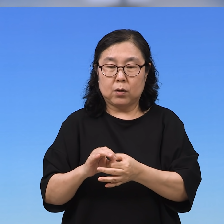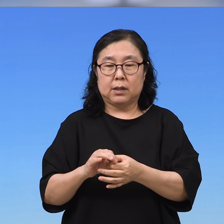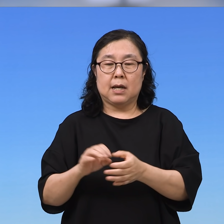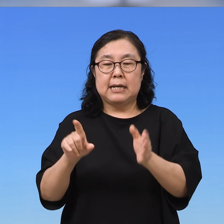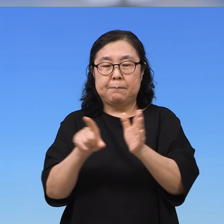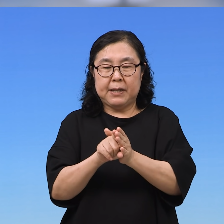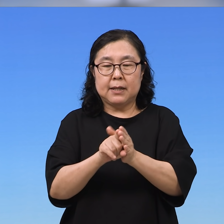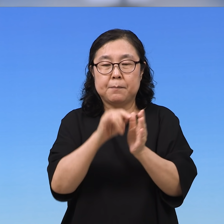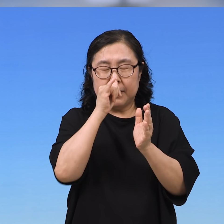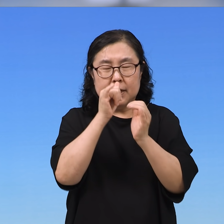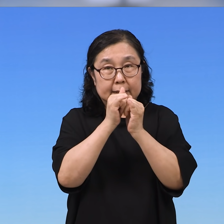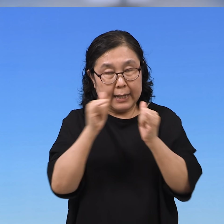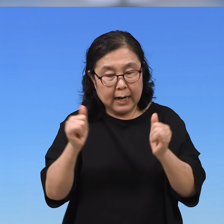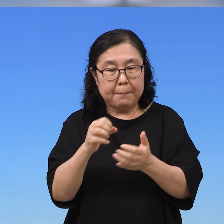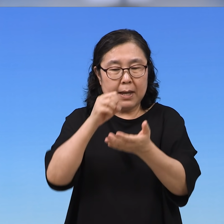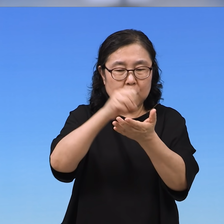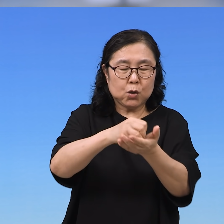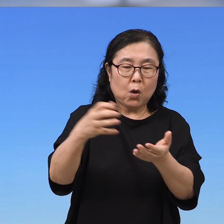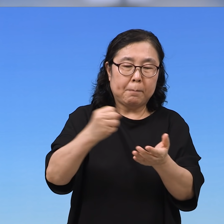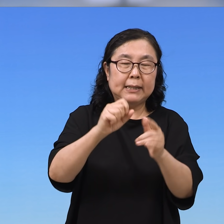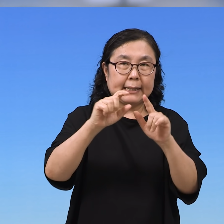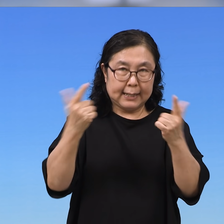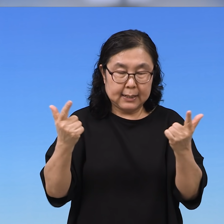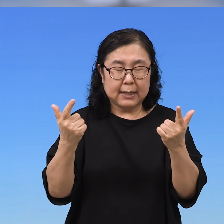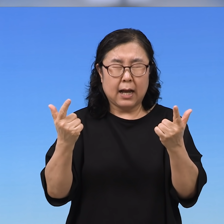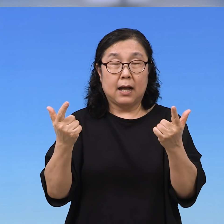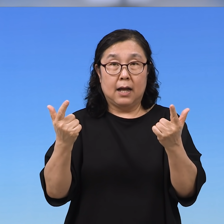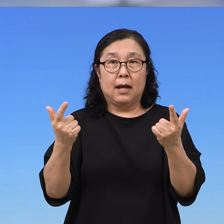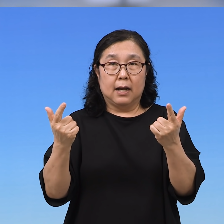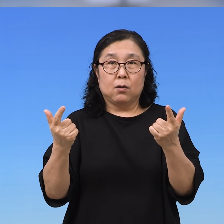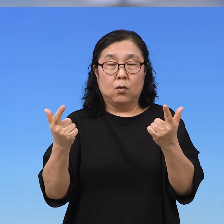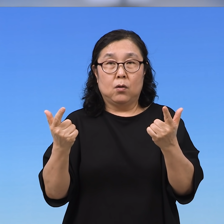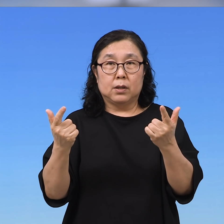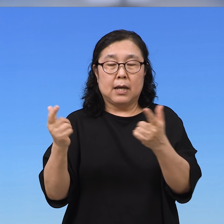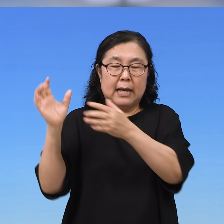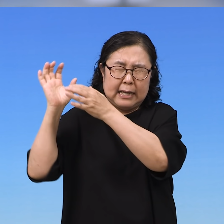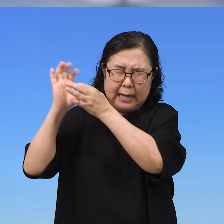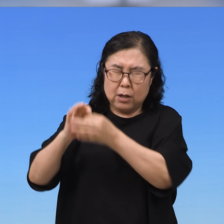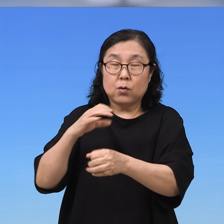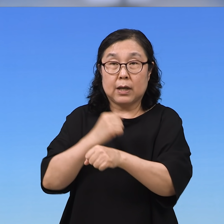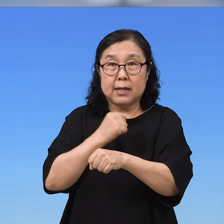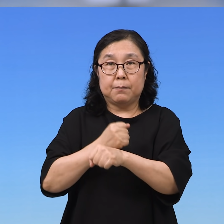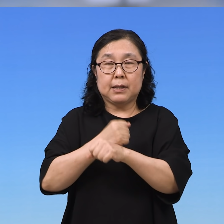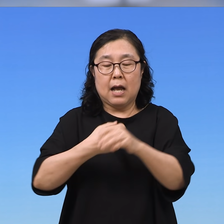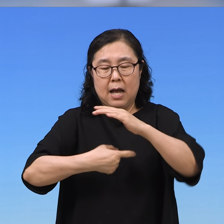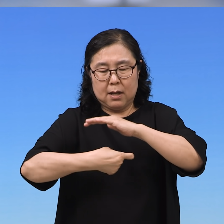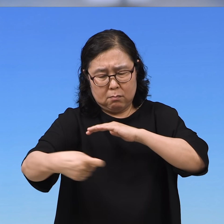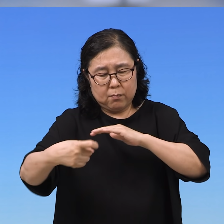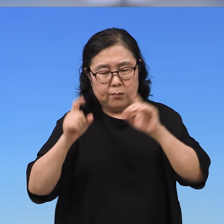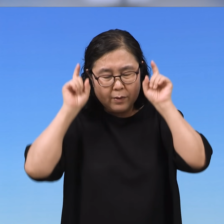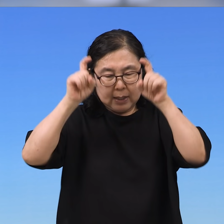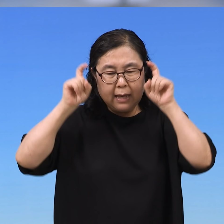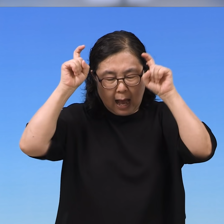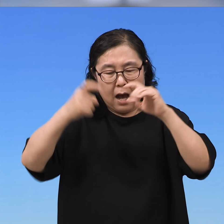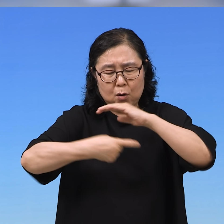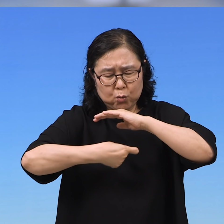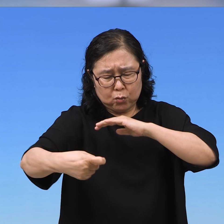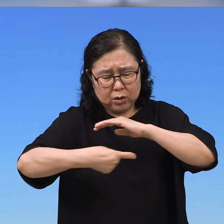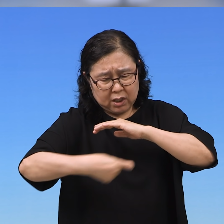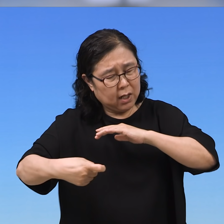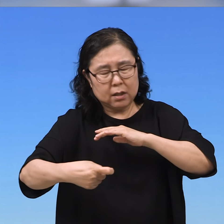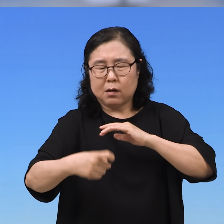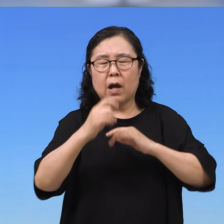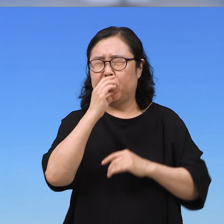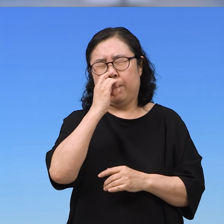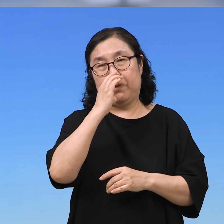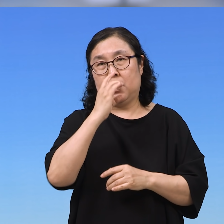너무너무 감사합니다. 그 모든 출발에 내 마음에 양도둑질 안 된다. 네 한 교회만 잘 되는 거 그거 곤란하다.